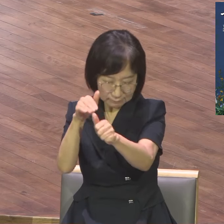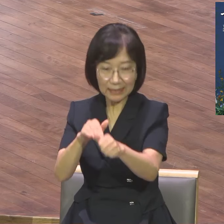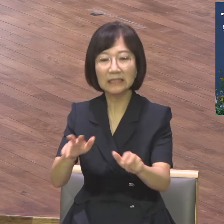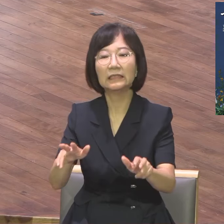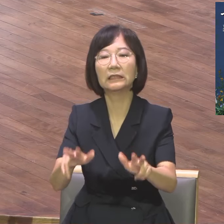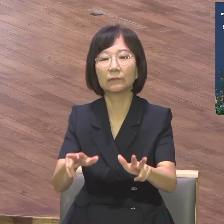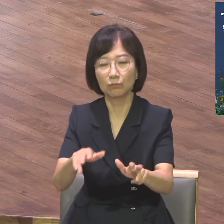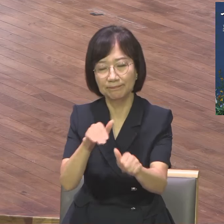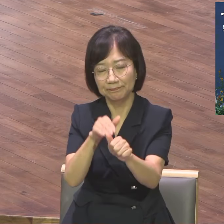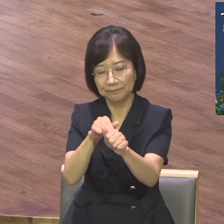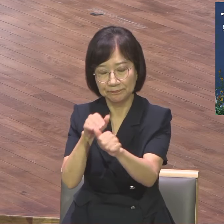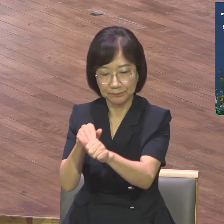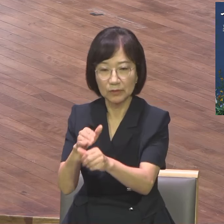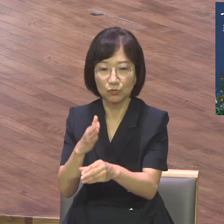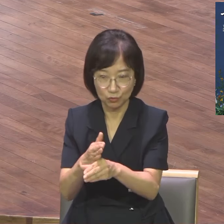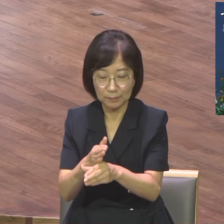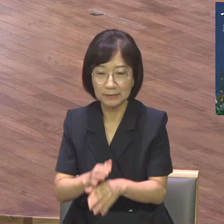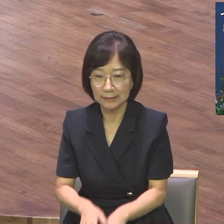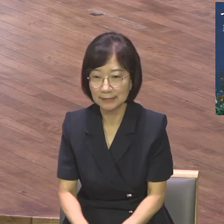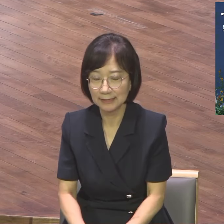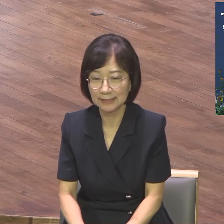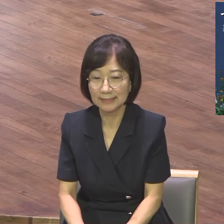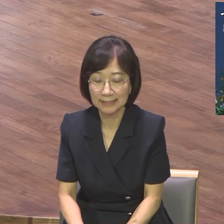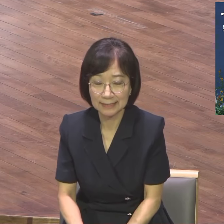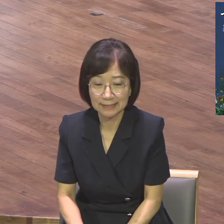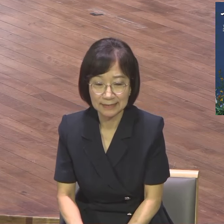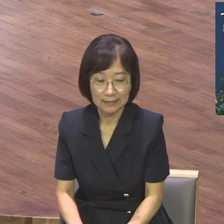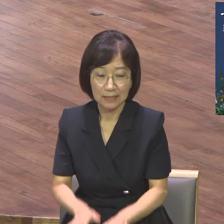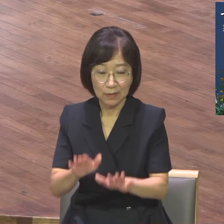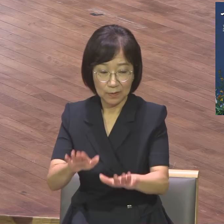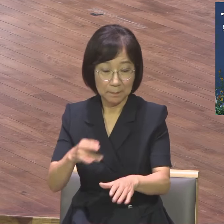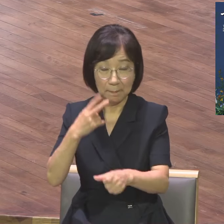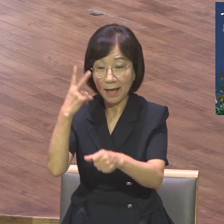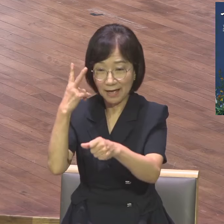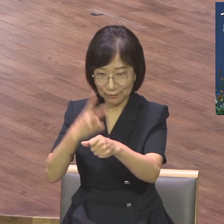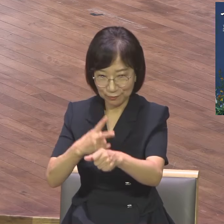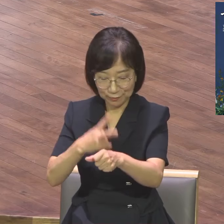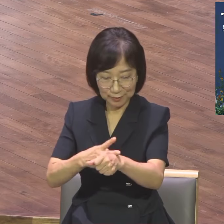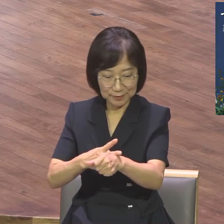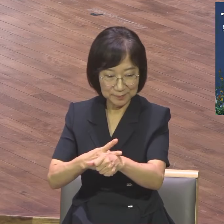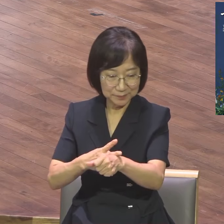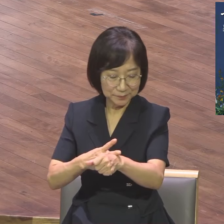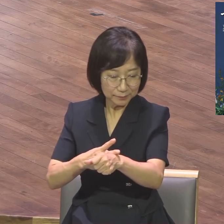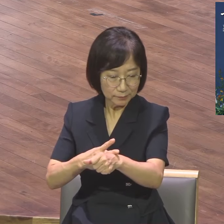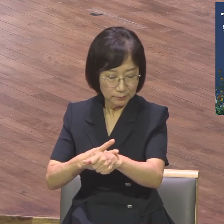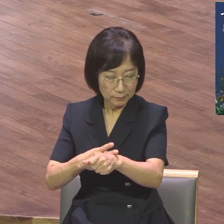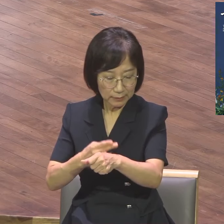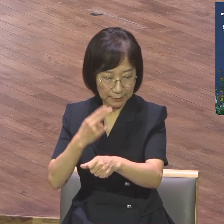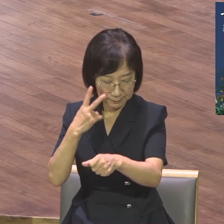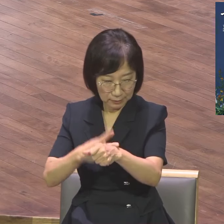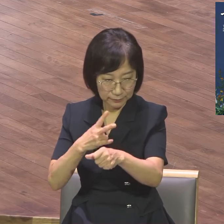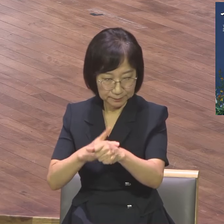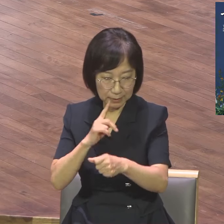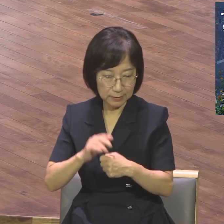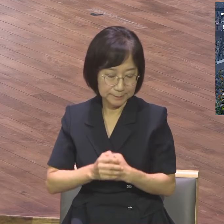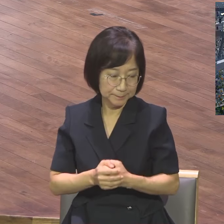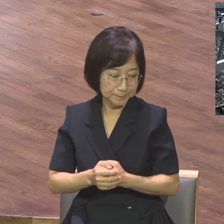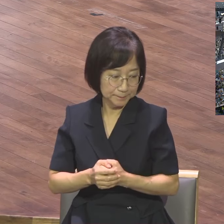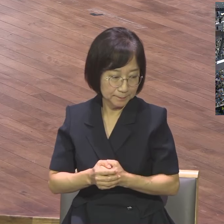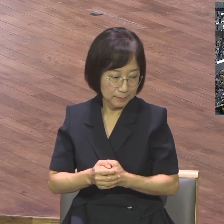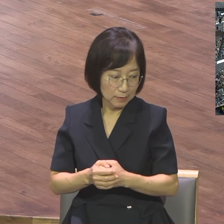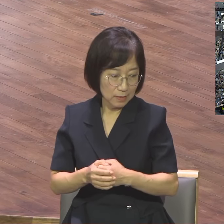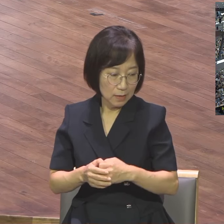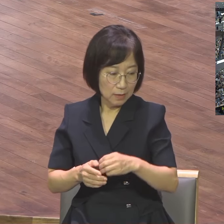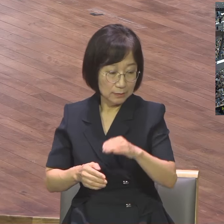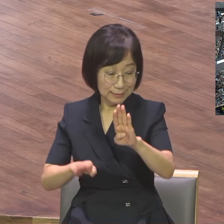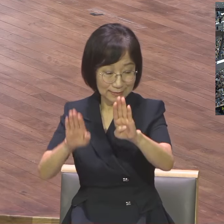이 시간 하고 있습니다. 사도 바울이 골로새서 4장 4절에 이 사실을 정확히 밝히고 있습니다. 그 중에